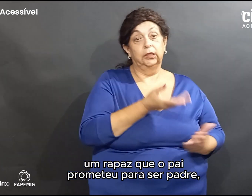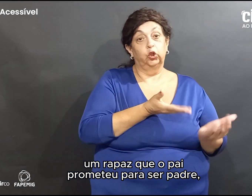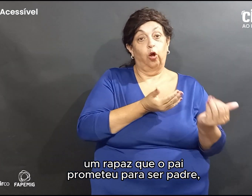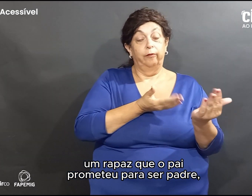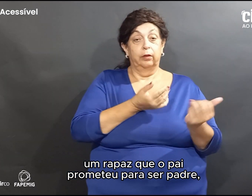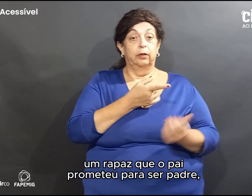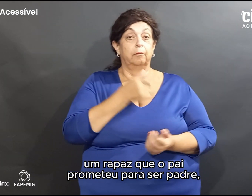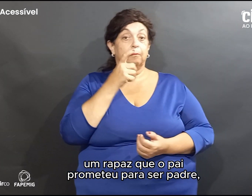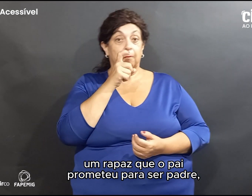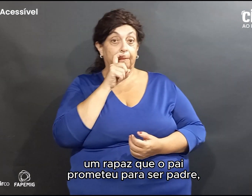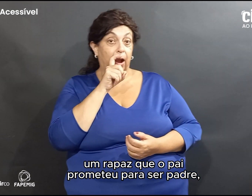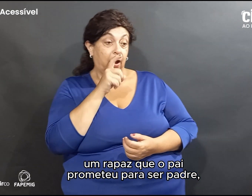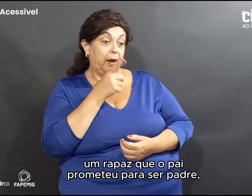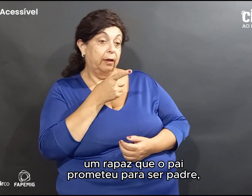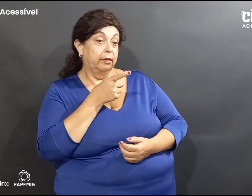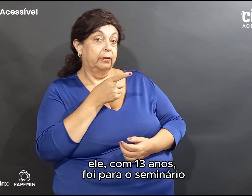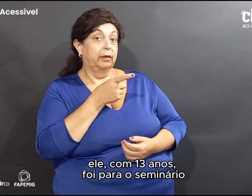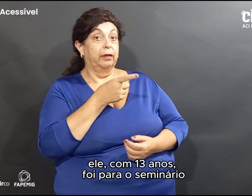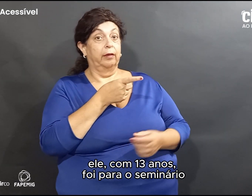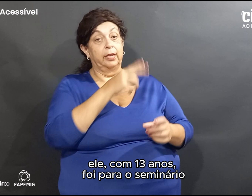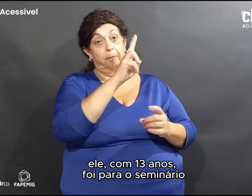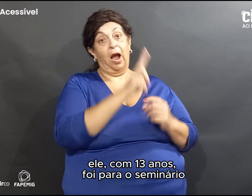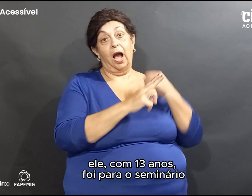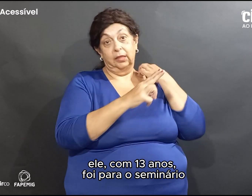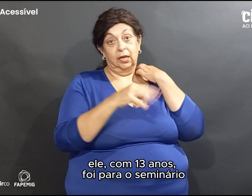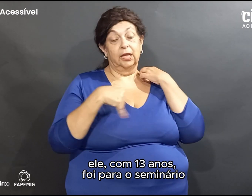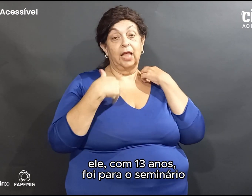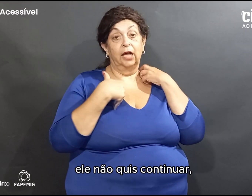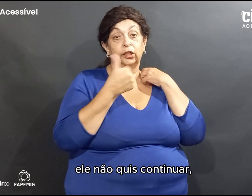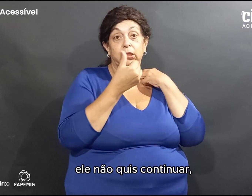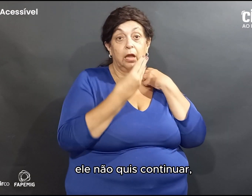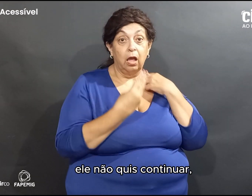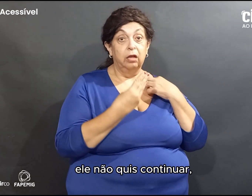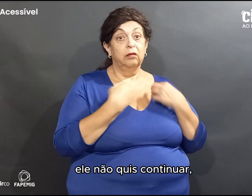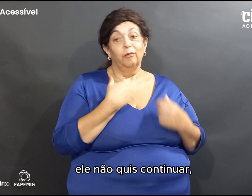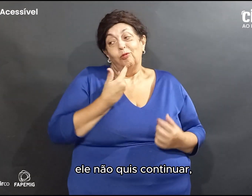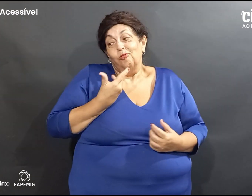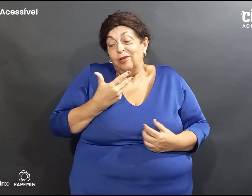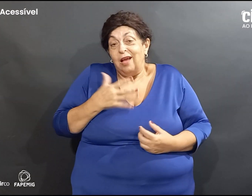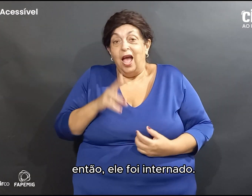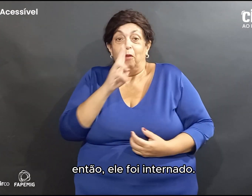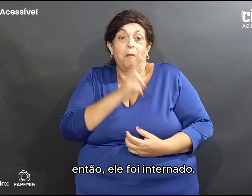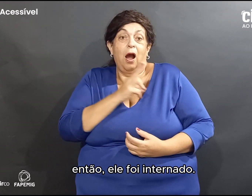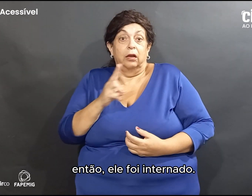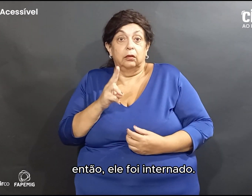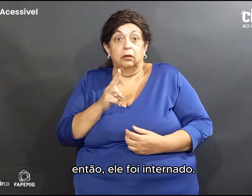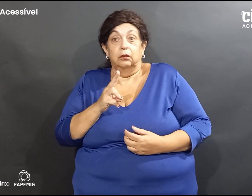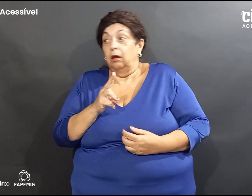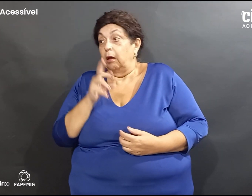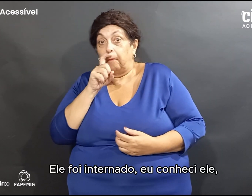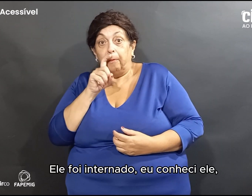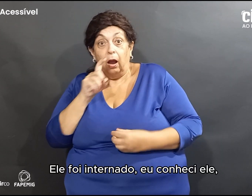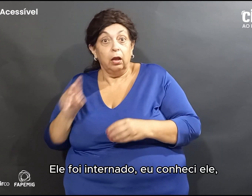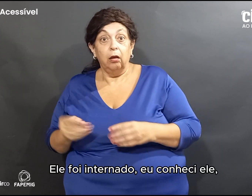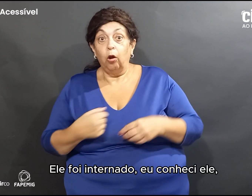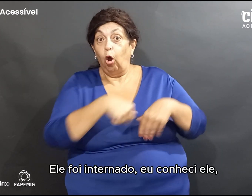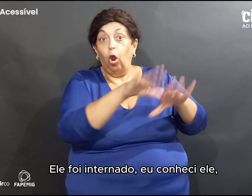pai prometeu para ser padre, ele com 13 anos foi para o seminário, ele não quis continuar, então ele foi internado. Eu conheci ele